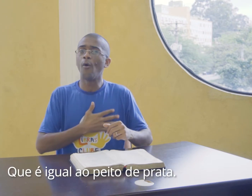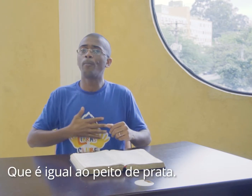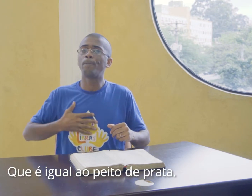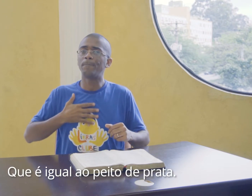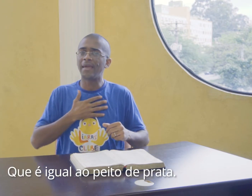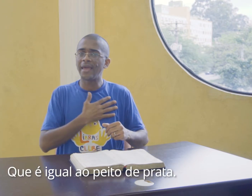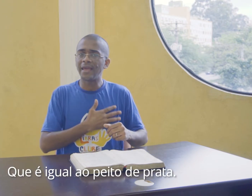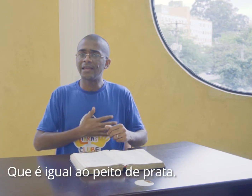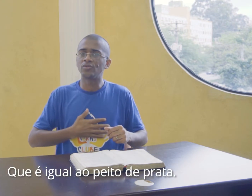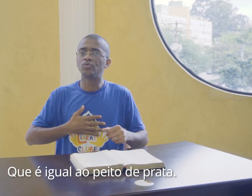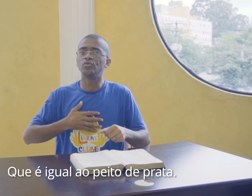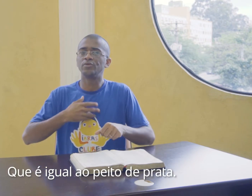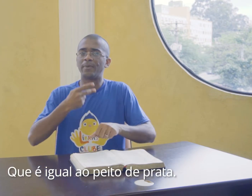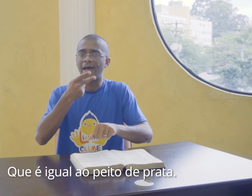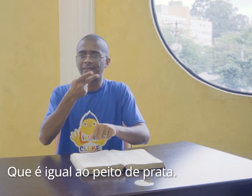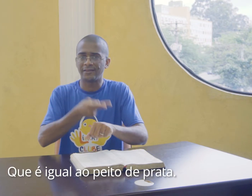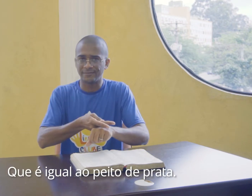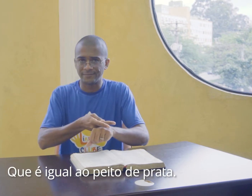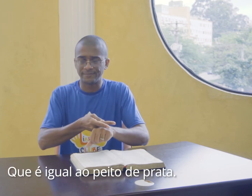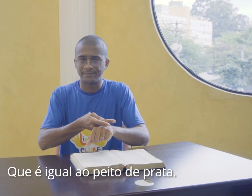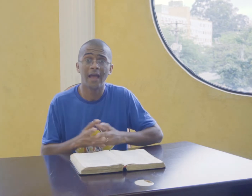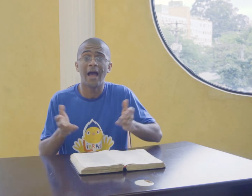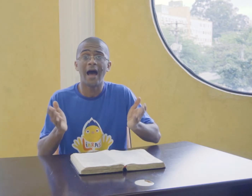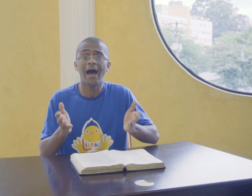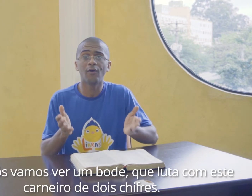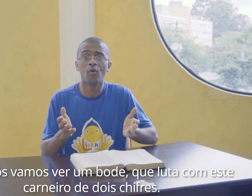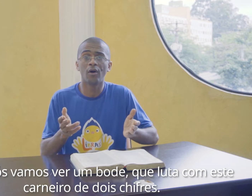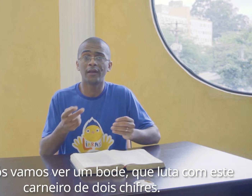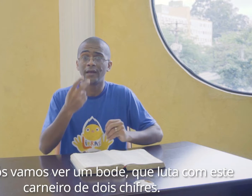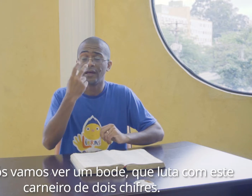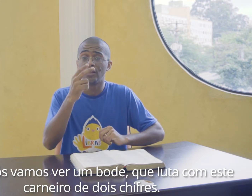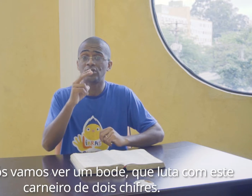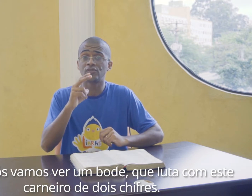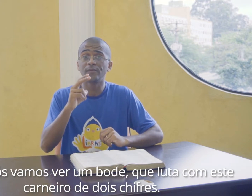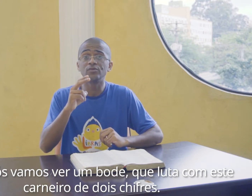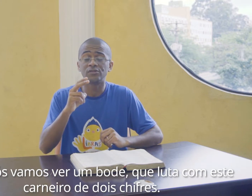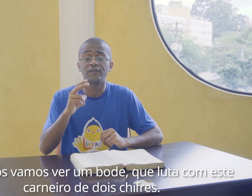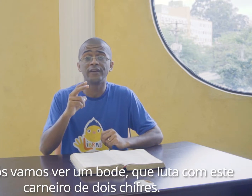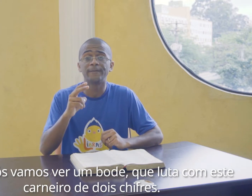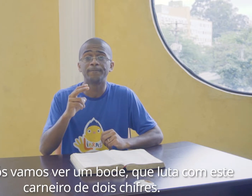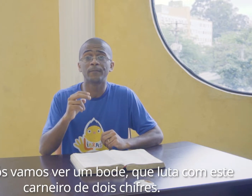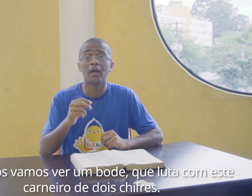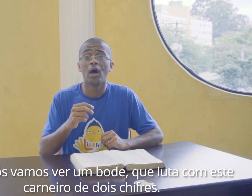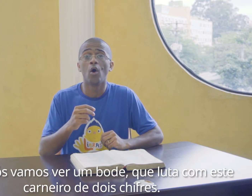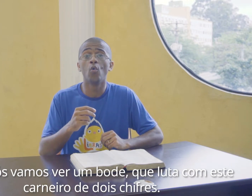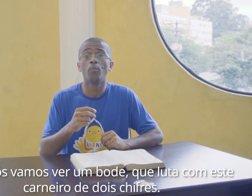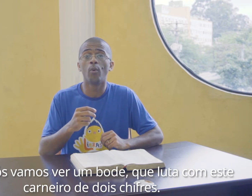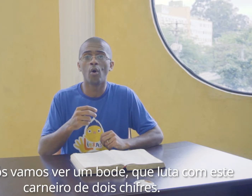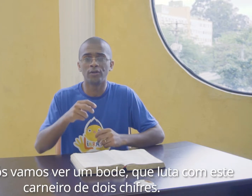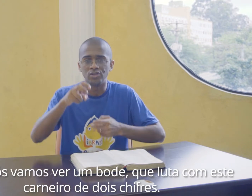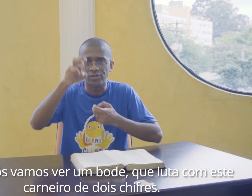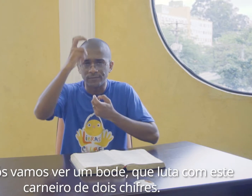ao peito de prata. Agora nós vamos ver um bode,